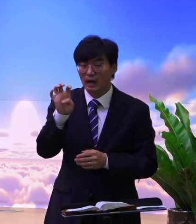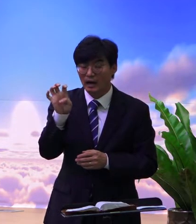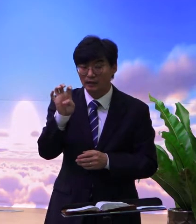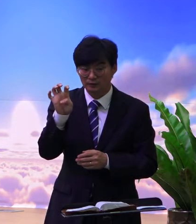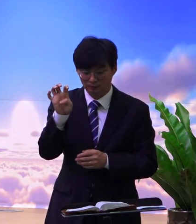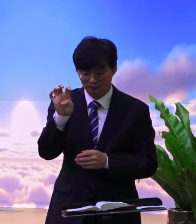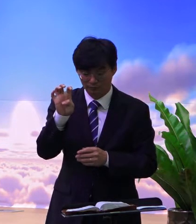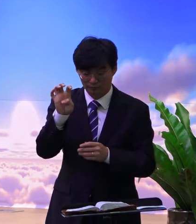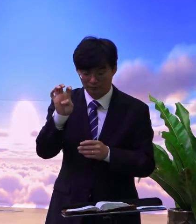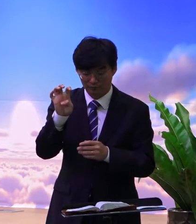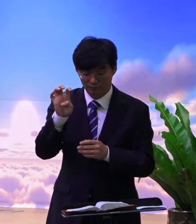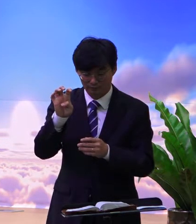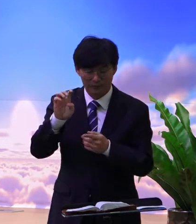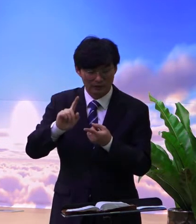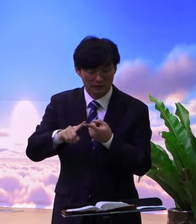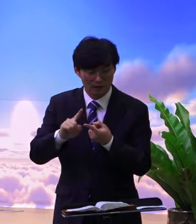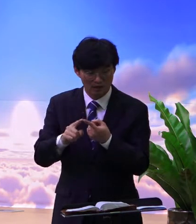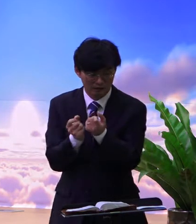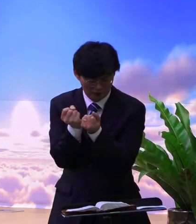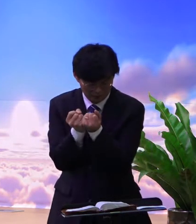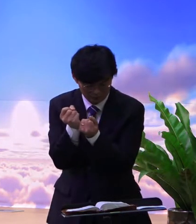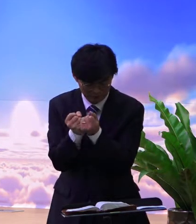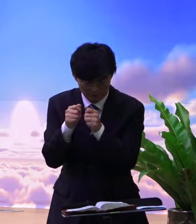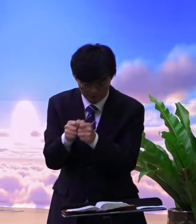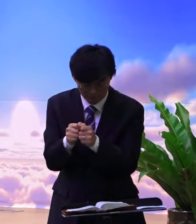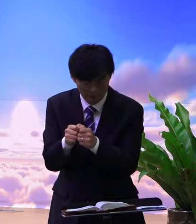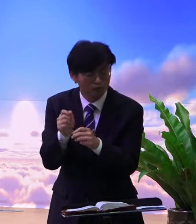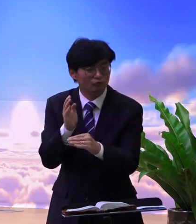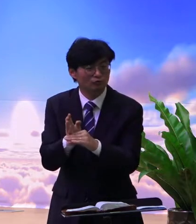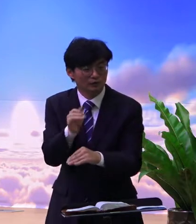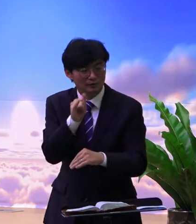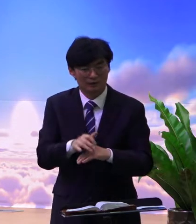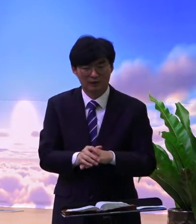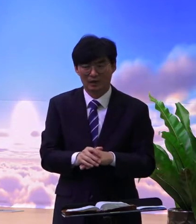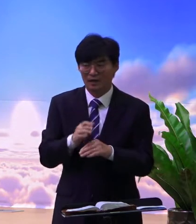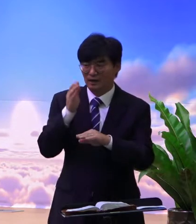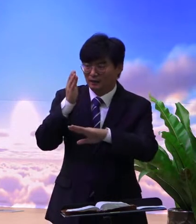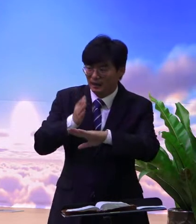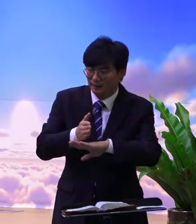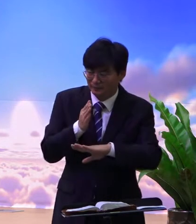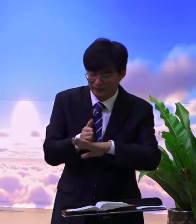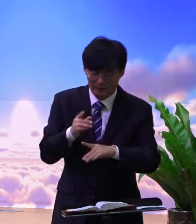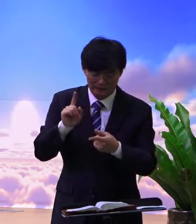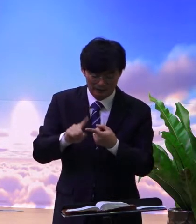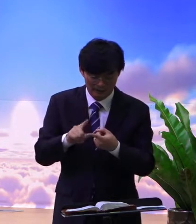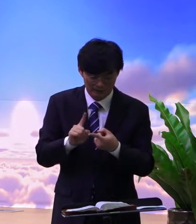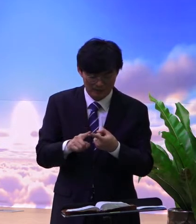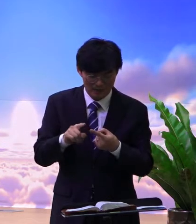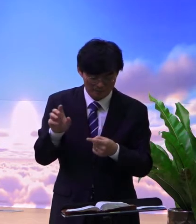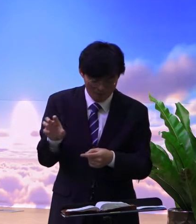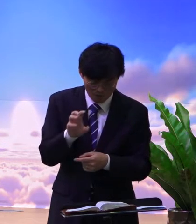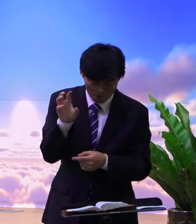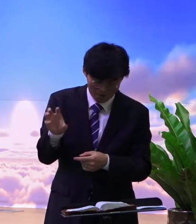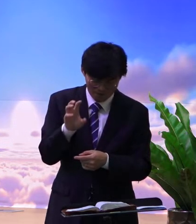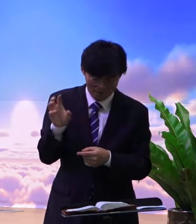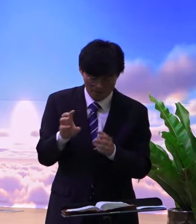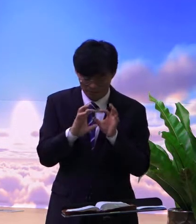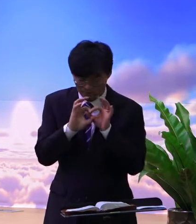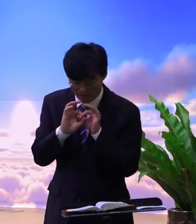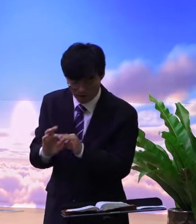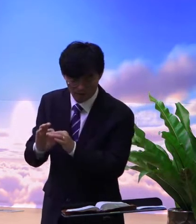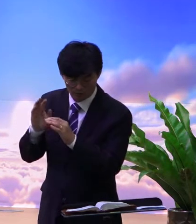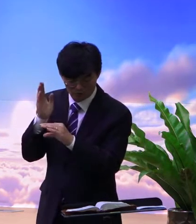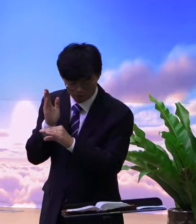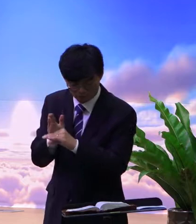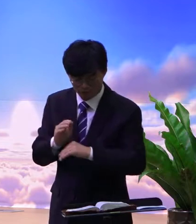있습니다. 하나님께서 감사에 대해서 굉장히 많이 말씀하신 거죠. 하나님께서 하나님의 백성에게 이렇게